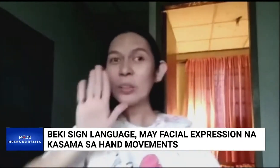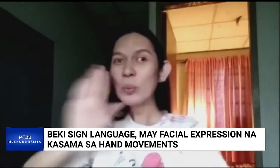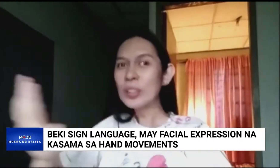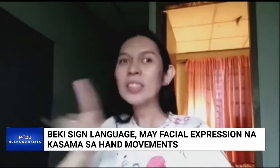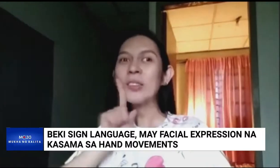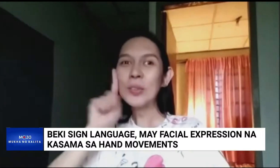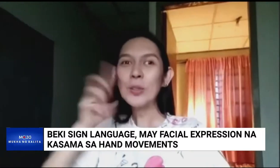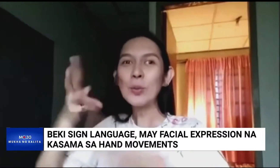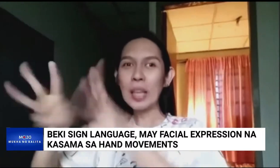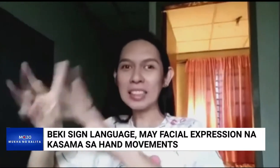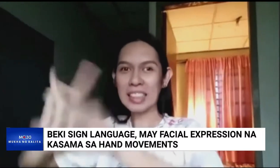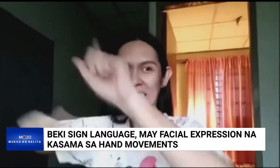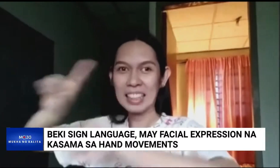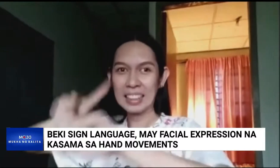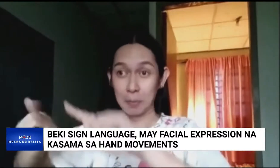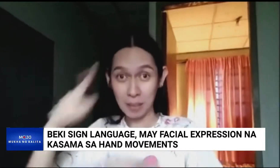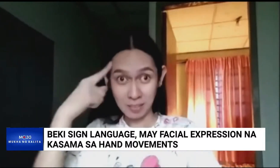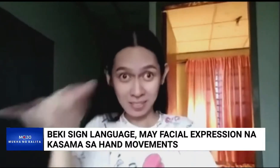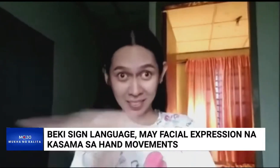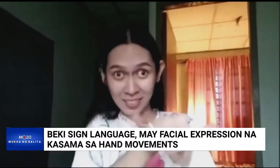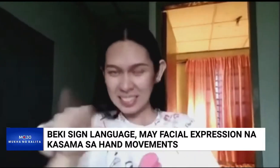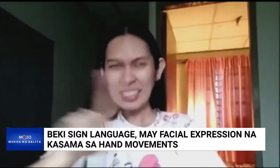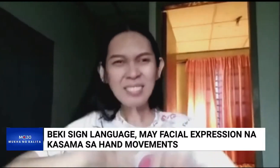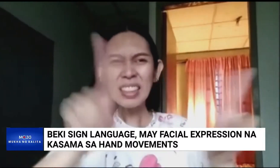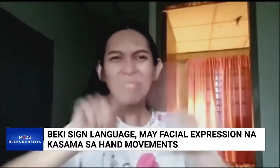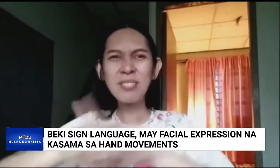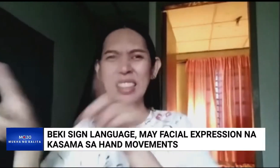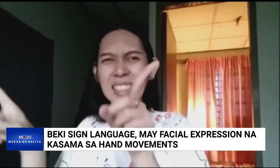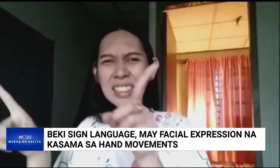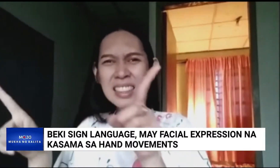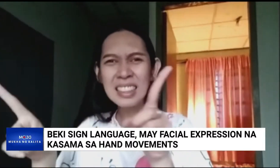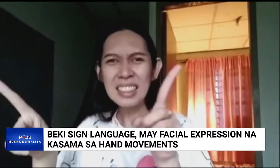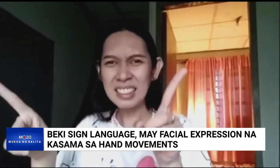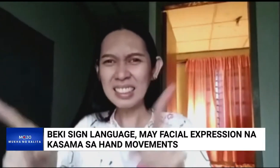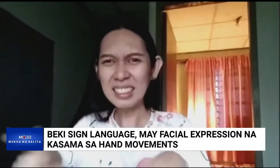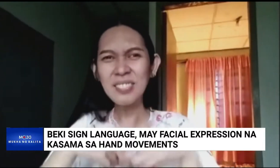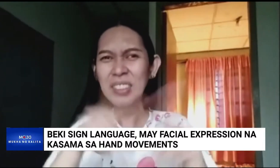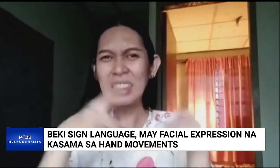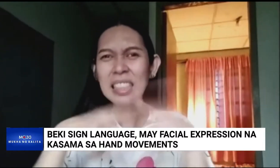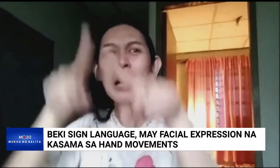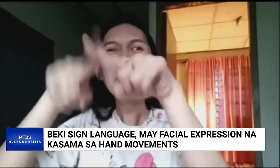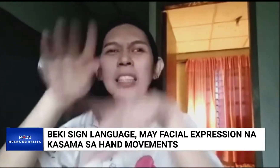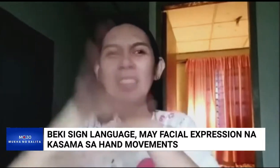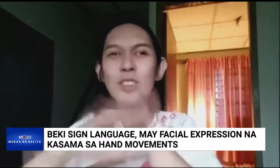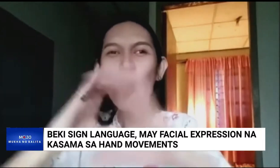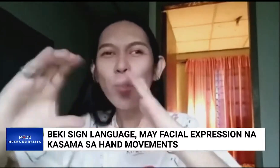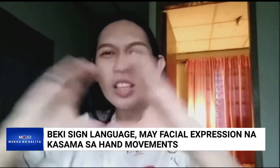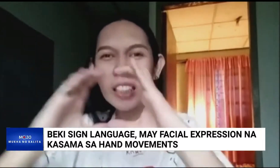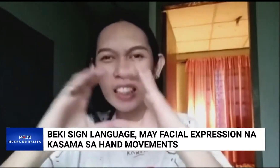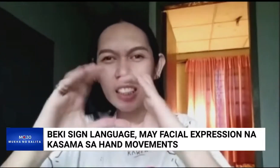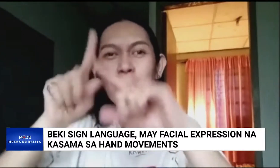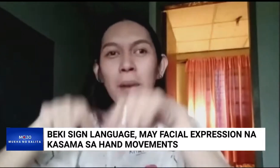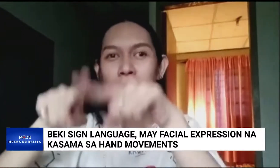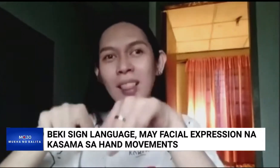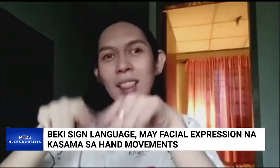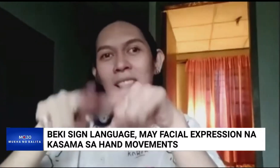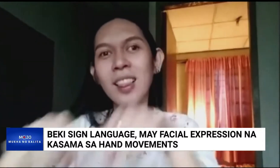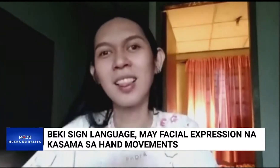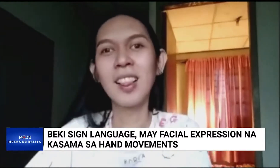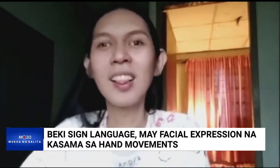own way. So, word for word tayo mag-isip, diba? Pero yung iniisip natin na kada words may katumbas na senyas, pero hindi